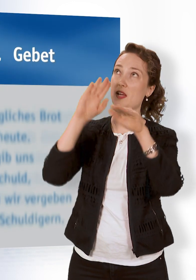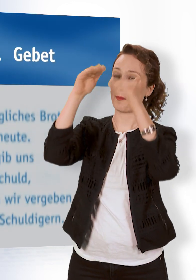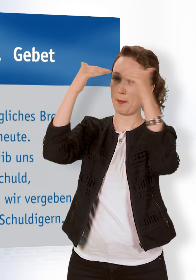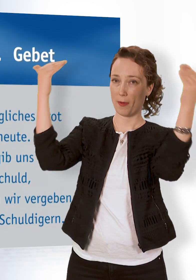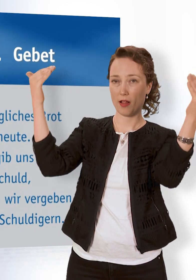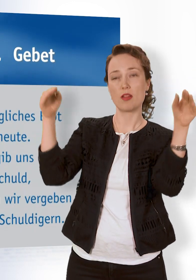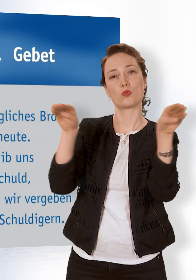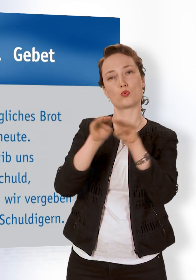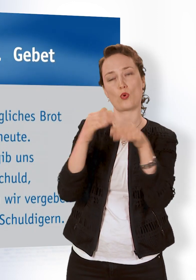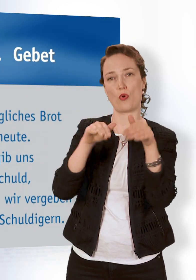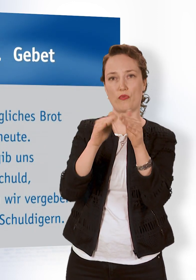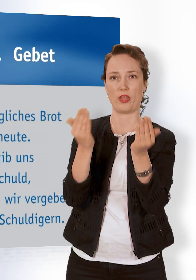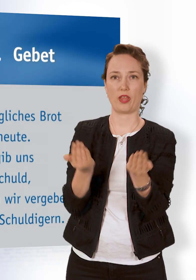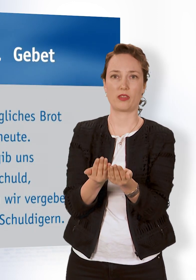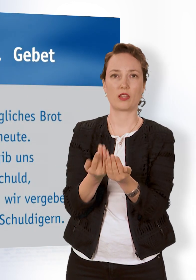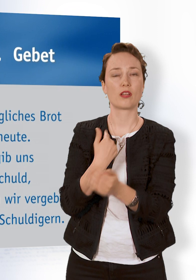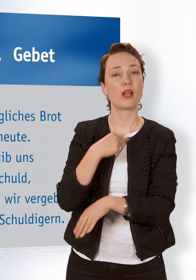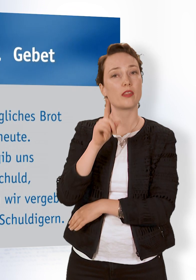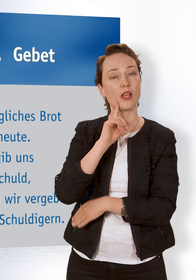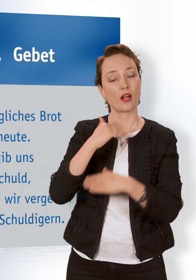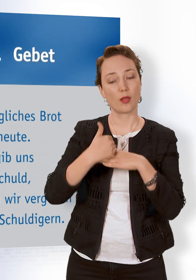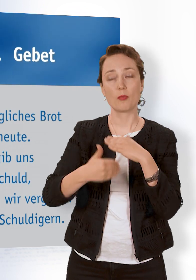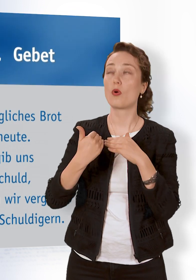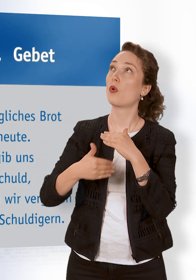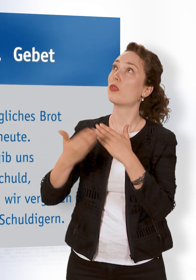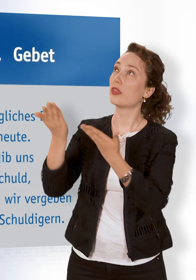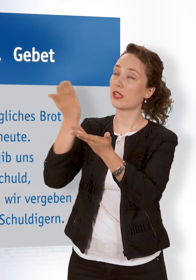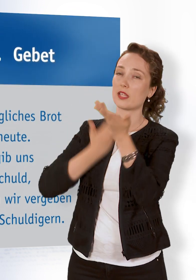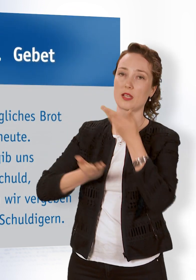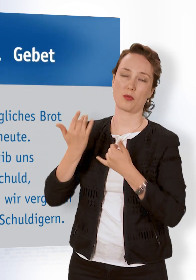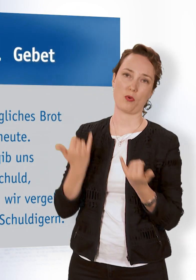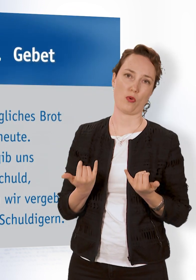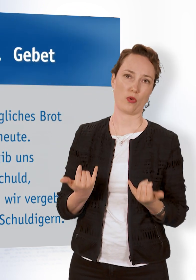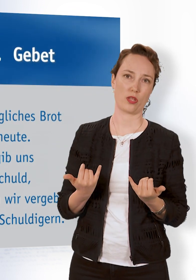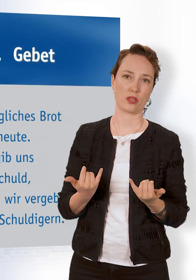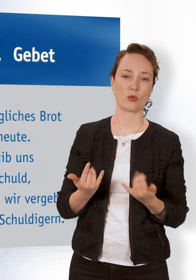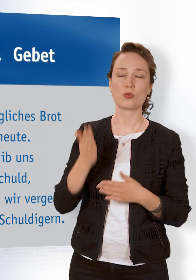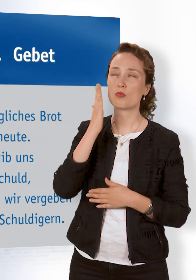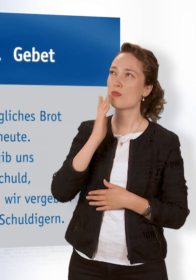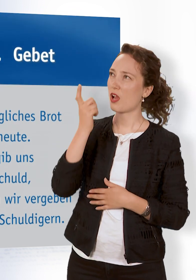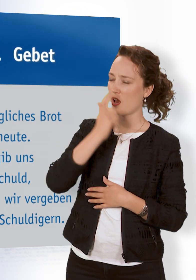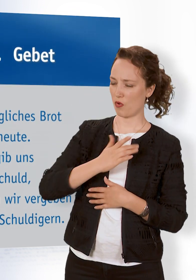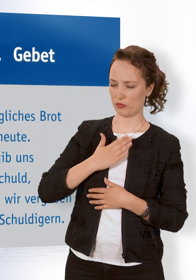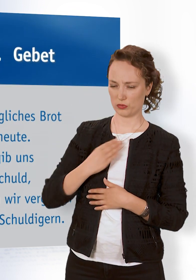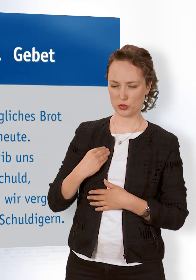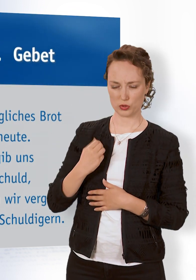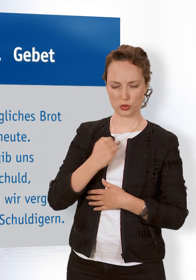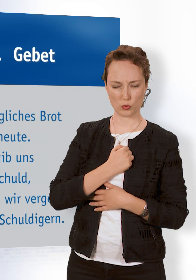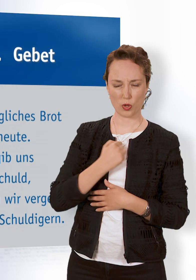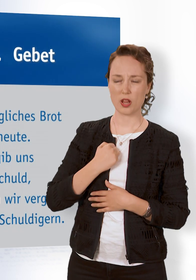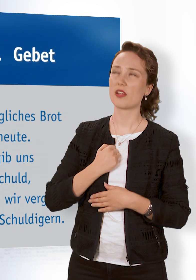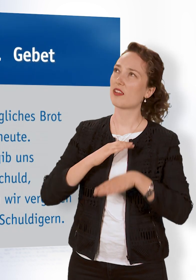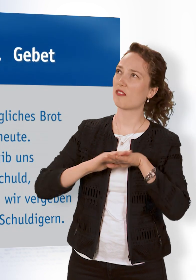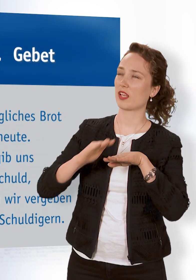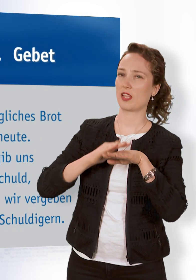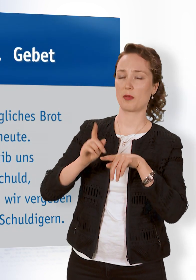Erden. Unser tägliches Brot gib uns heute und vergib uns unsere Schuld, wie